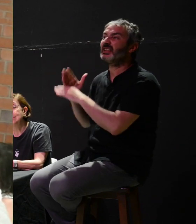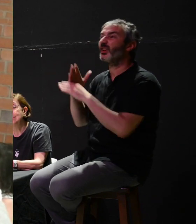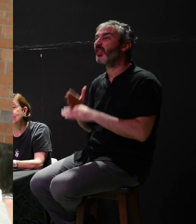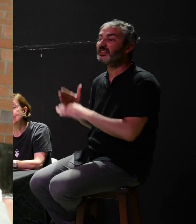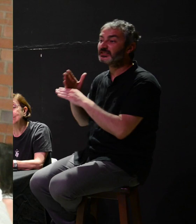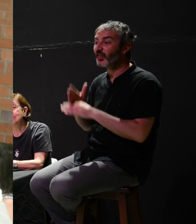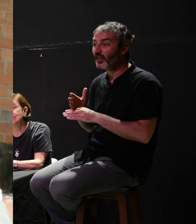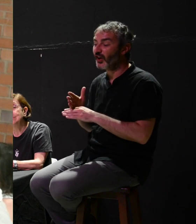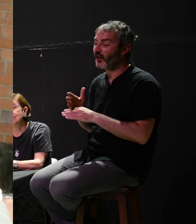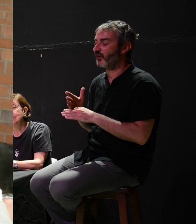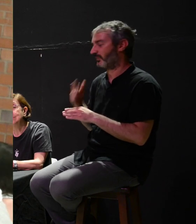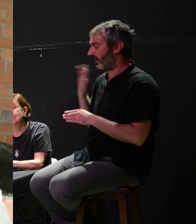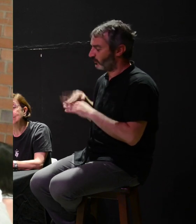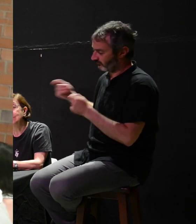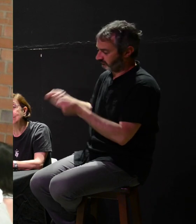hem de recuperar-les.